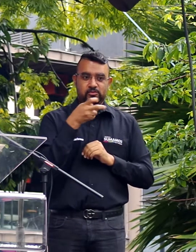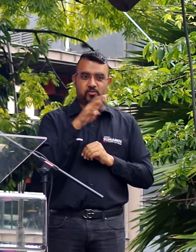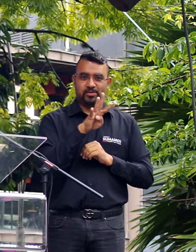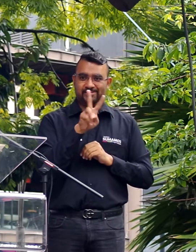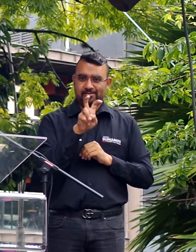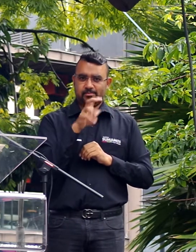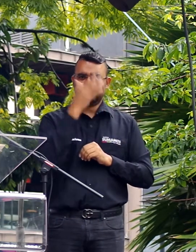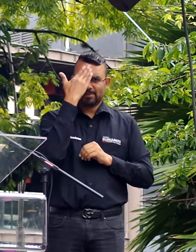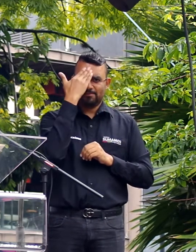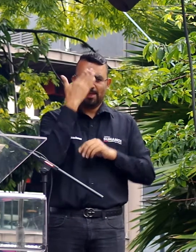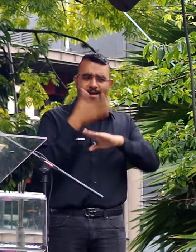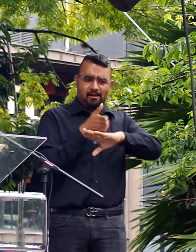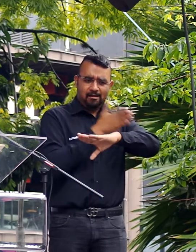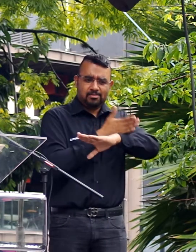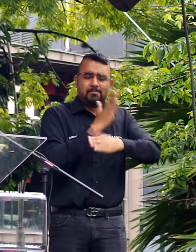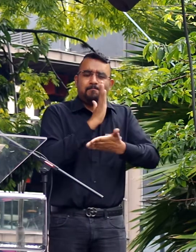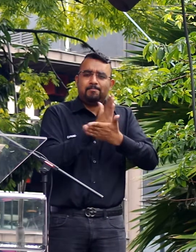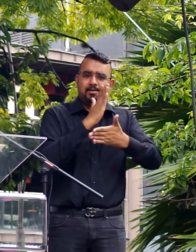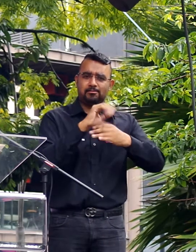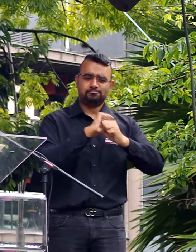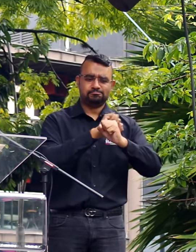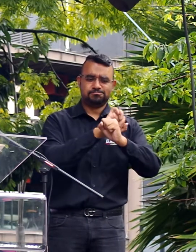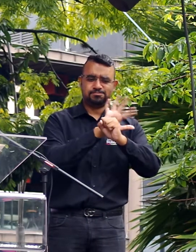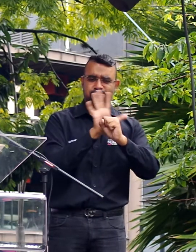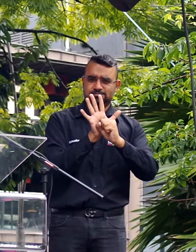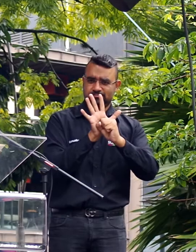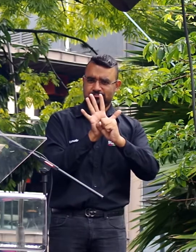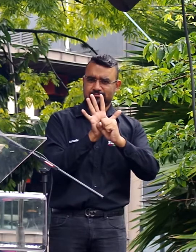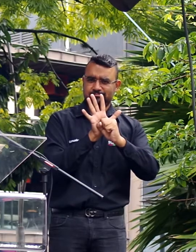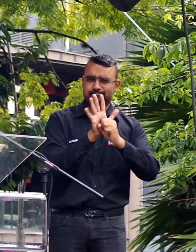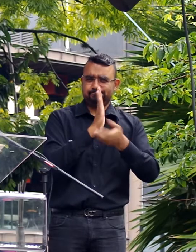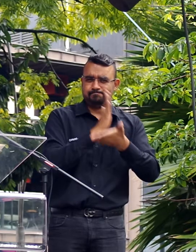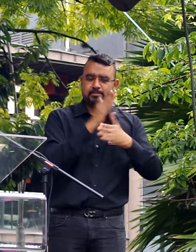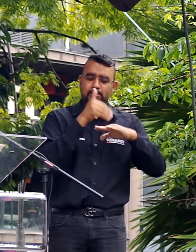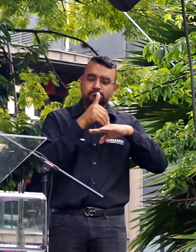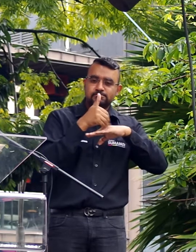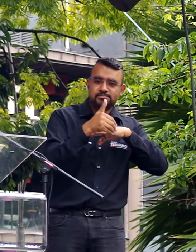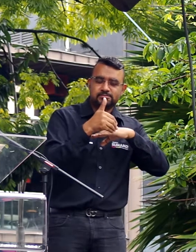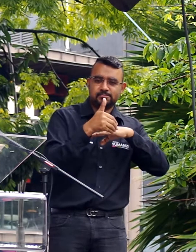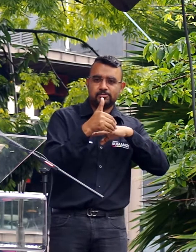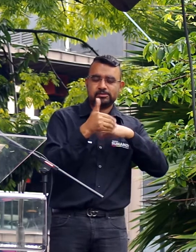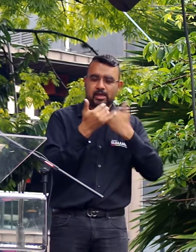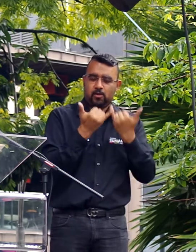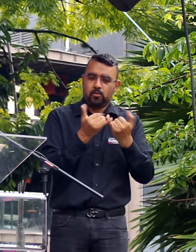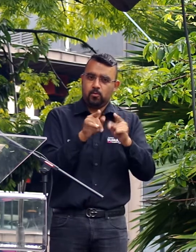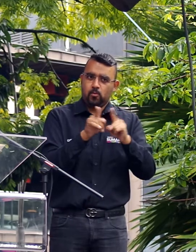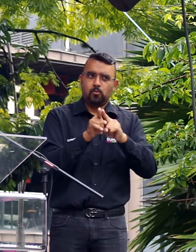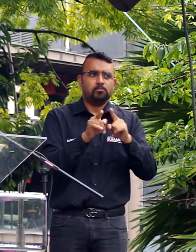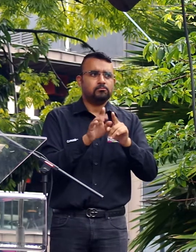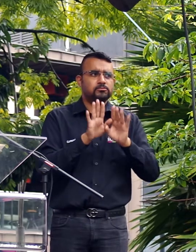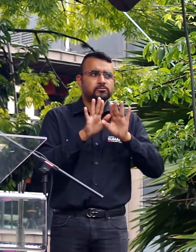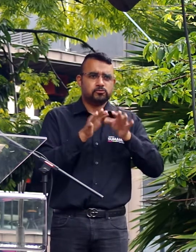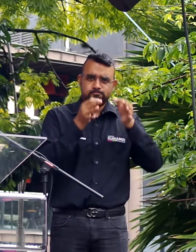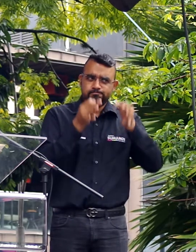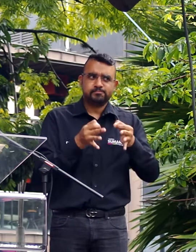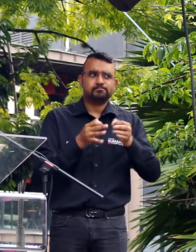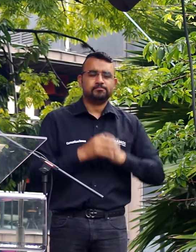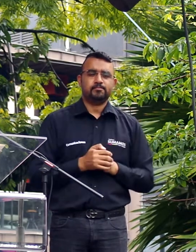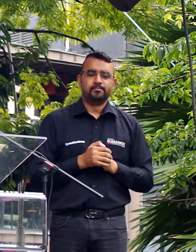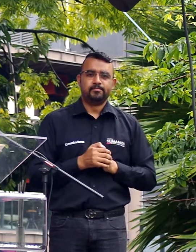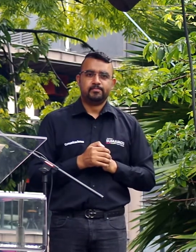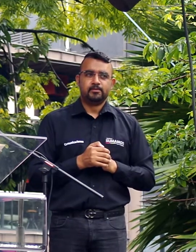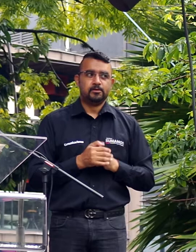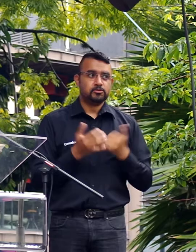post pandemia, si se puede decir de esa manera. Eso lo hace más significativo. Los que